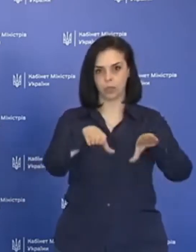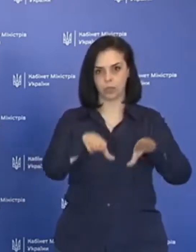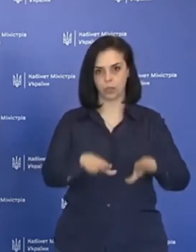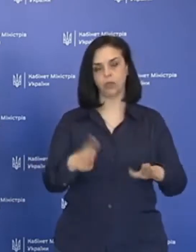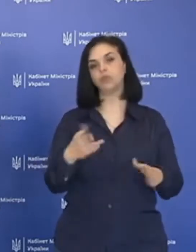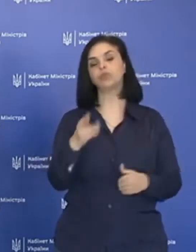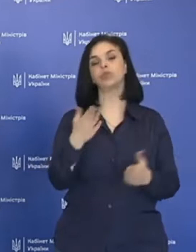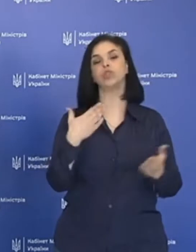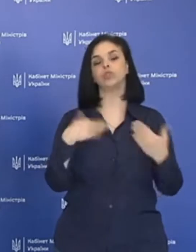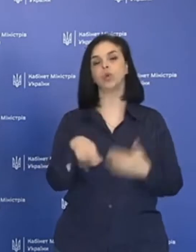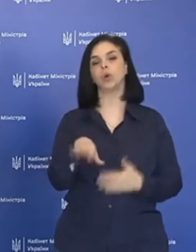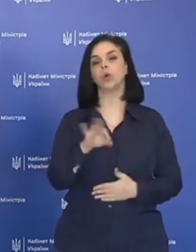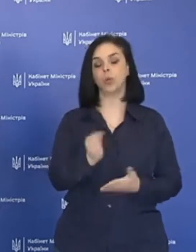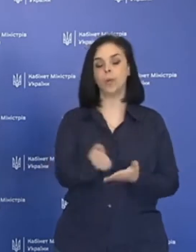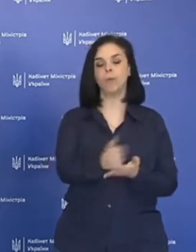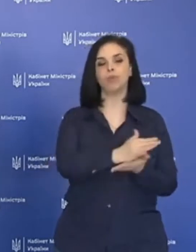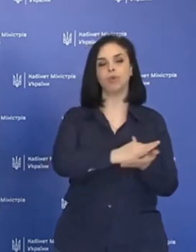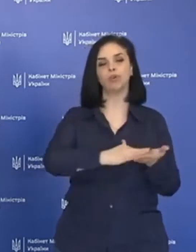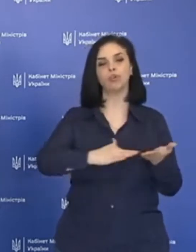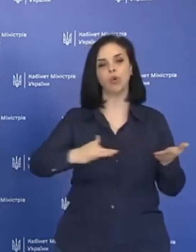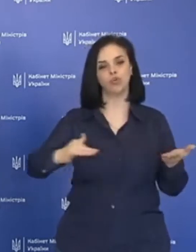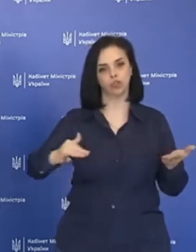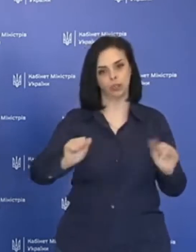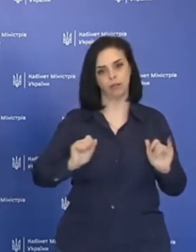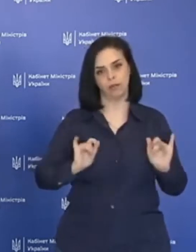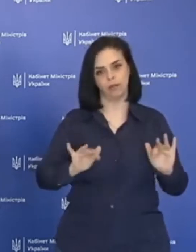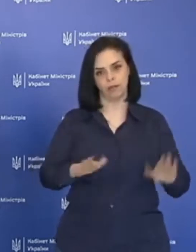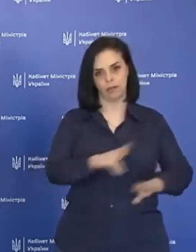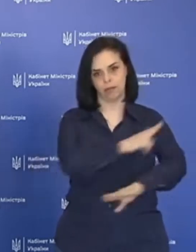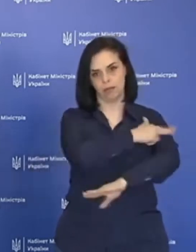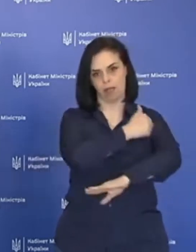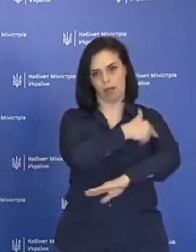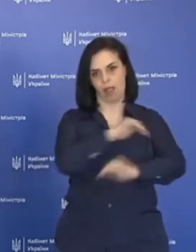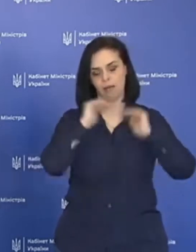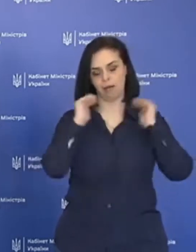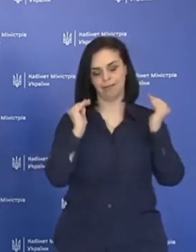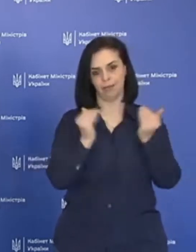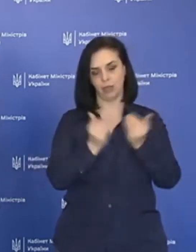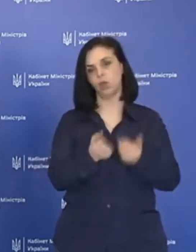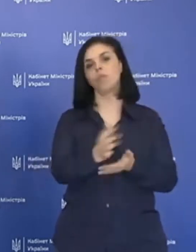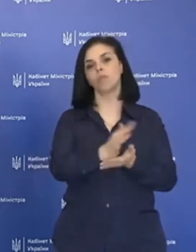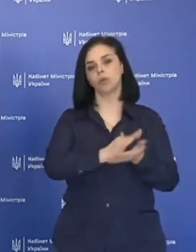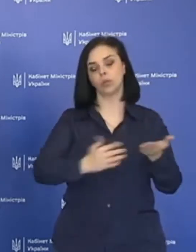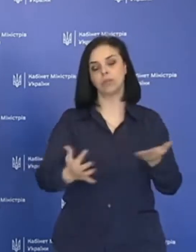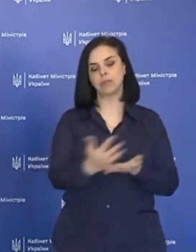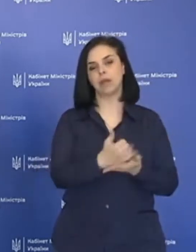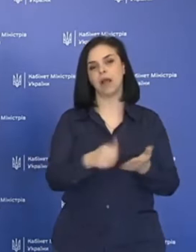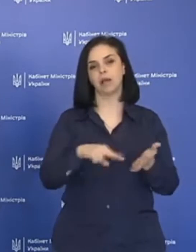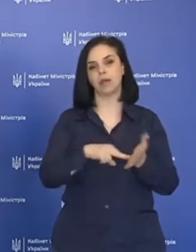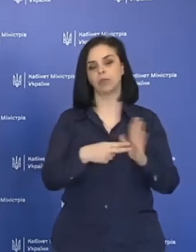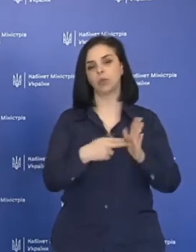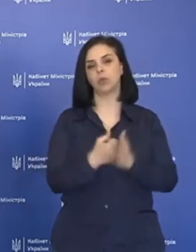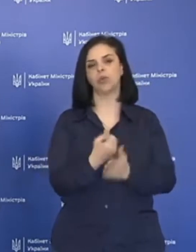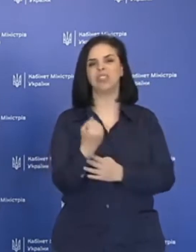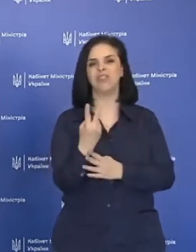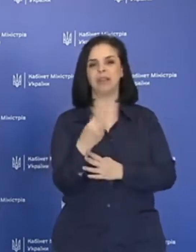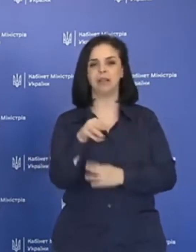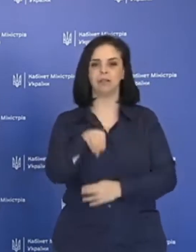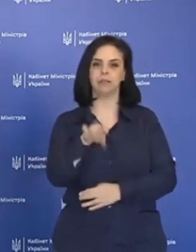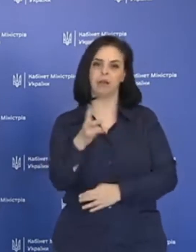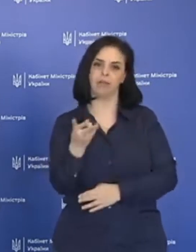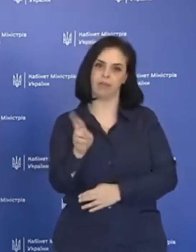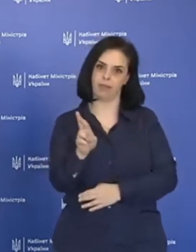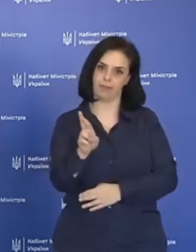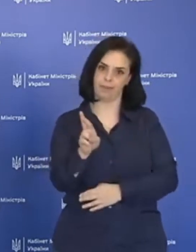постанову щодо продовження дії карантину. Продовжувати ми збираємось до 12